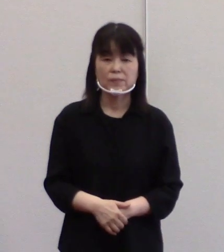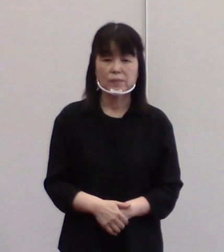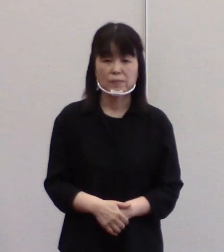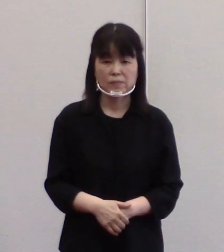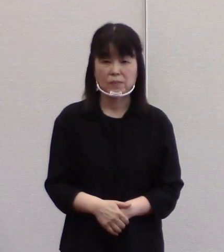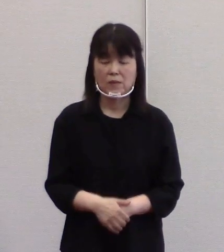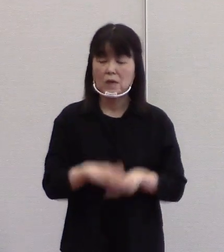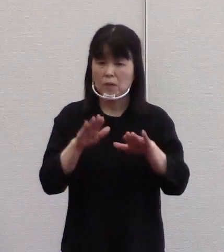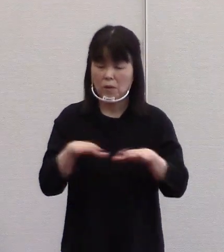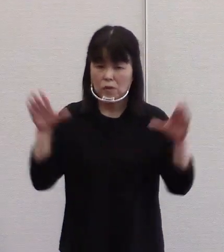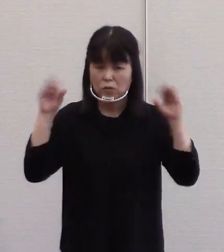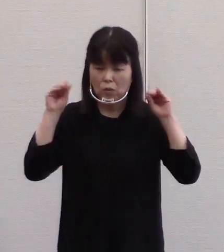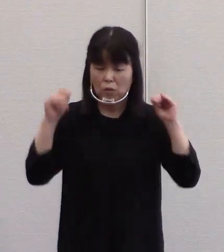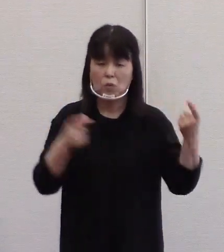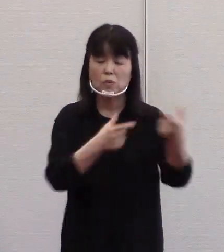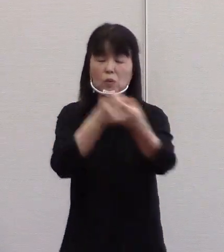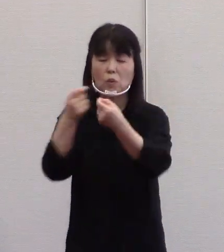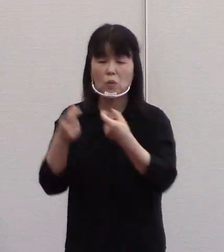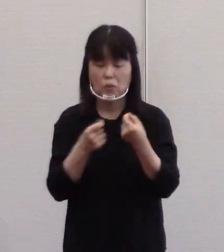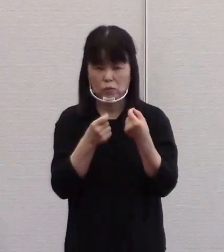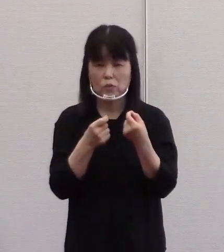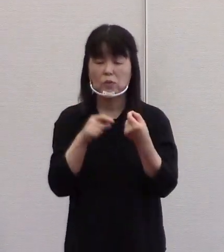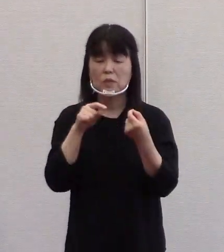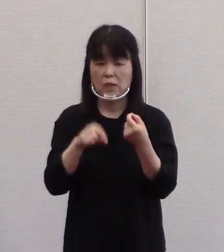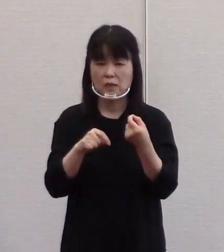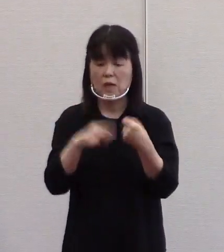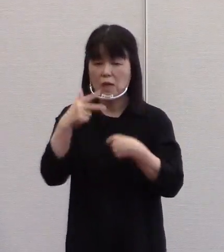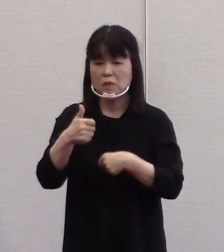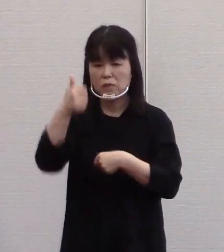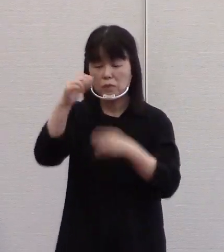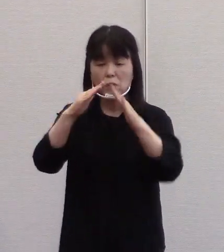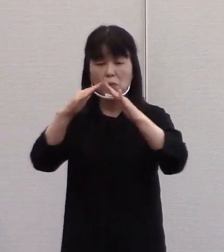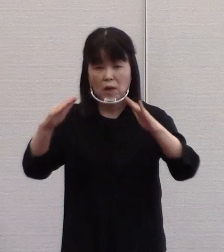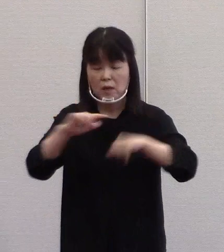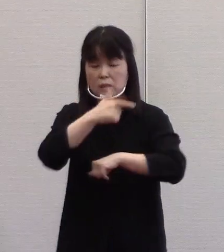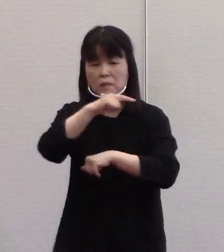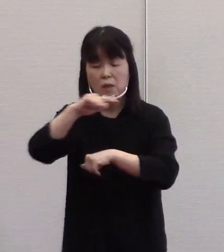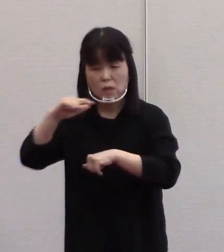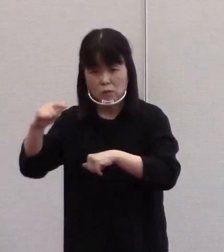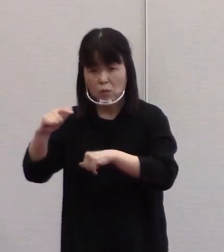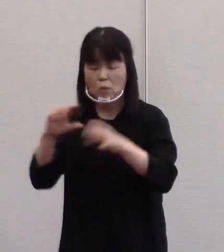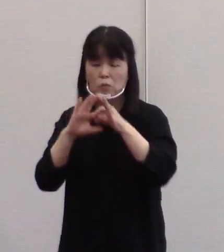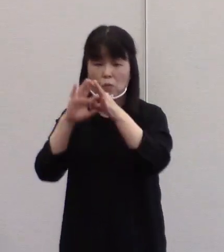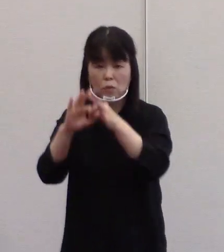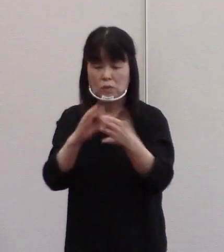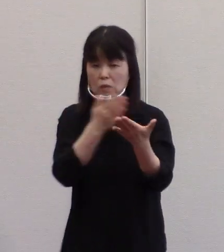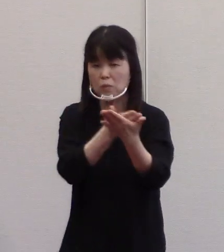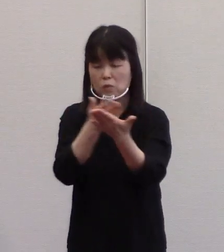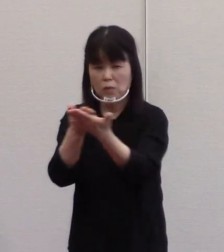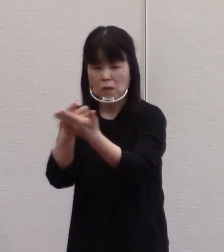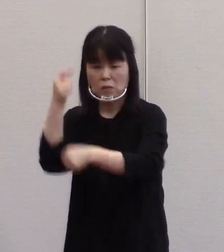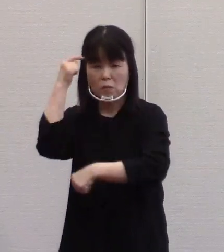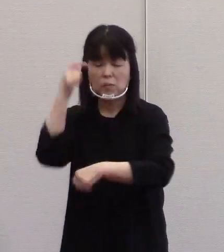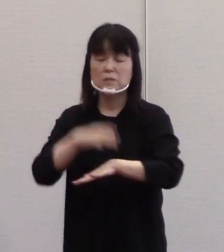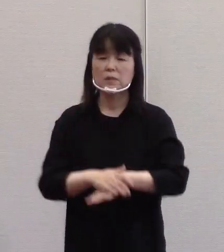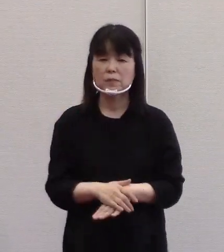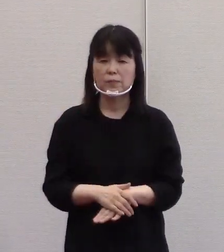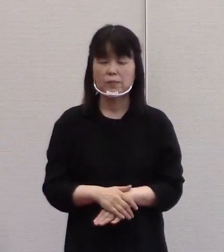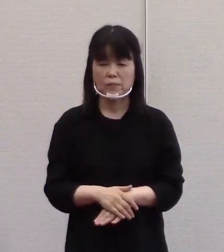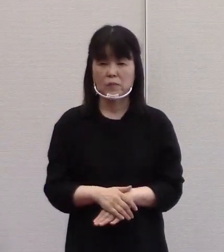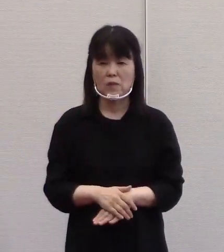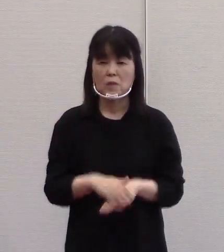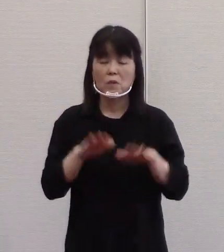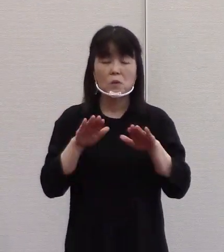共有の話なんですけれども、はい、市長会等を通じてそのこれまで求めてこられたところだと思うんですが、ここまで、まあ、まだ一